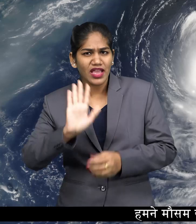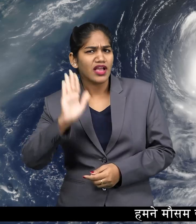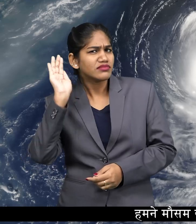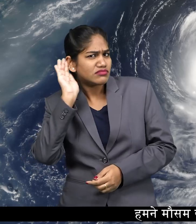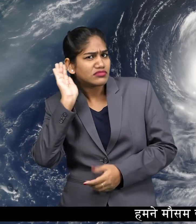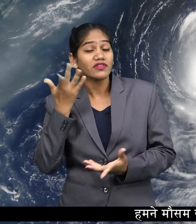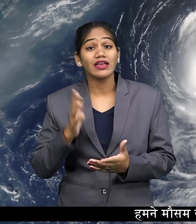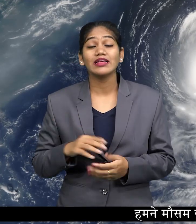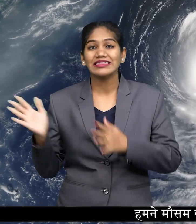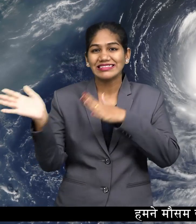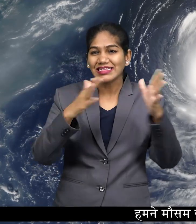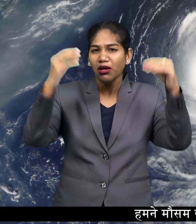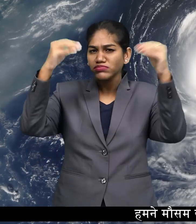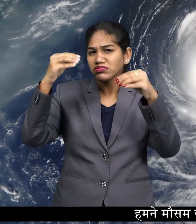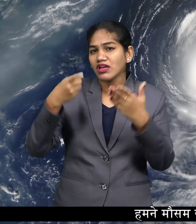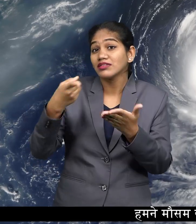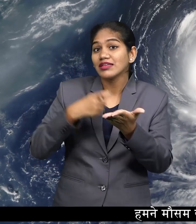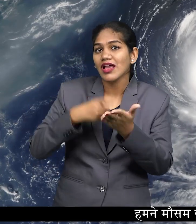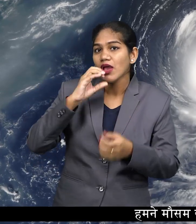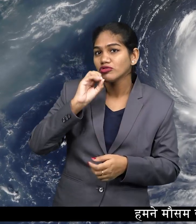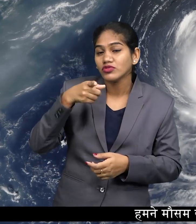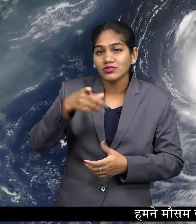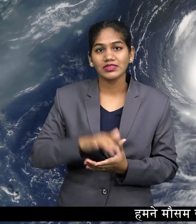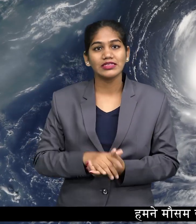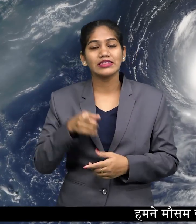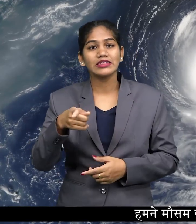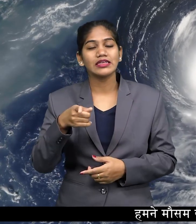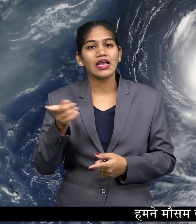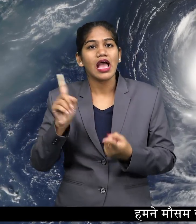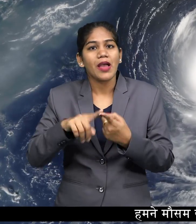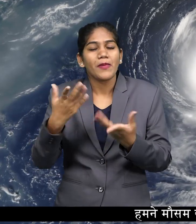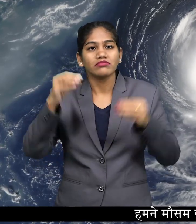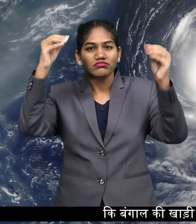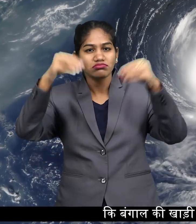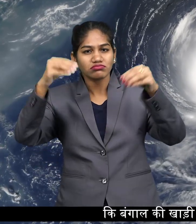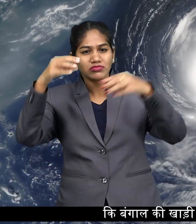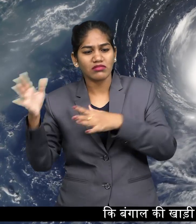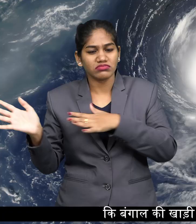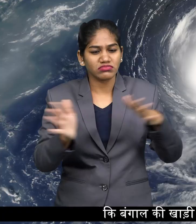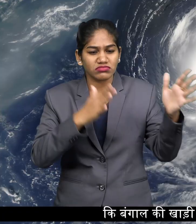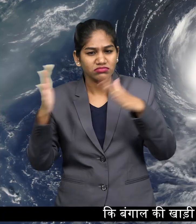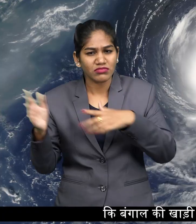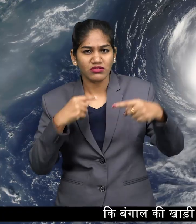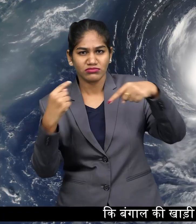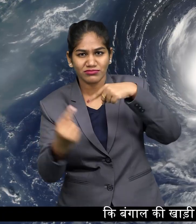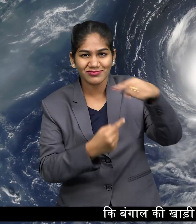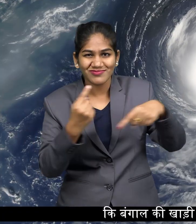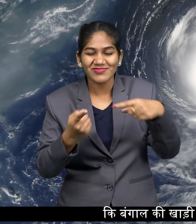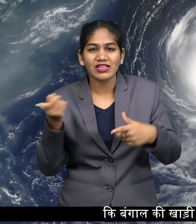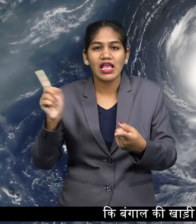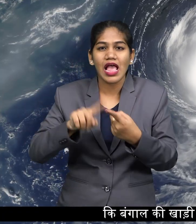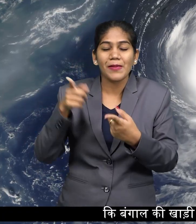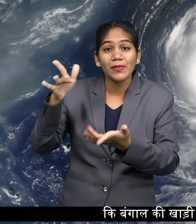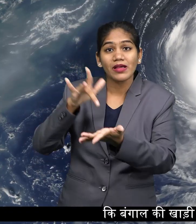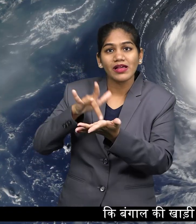10वां, हमने मौसम की रिपोर्ट्स भी सुनी है जिनमें कहा गया है कि बंगाल की खाड़ी में